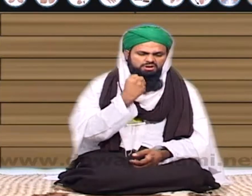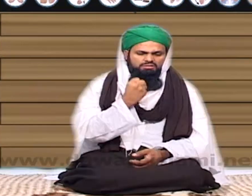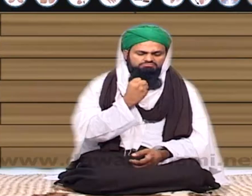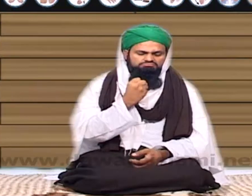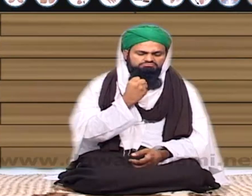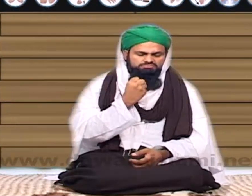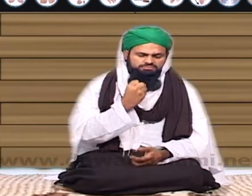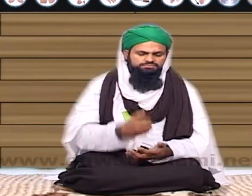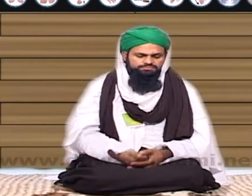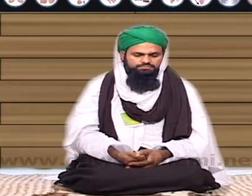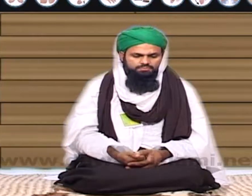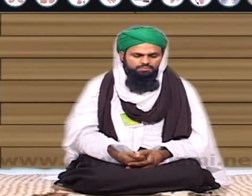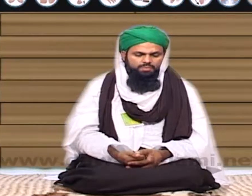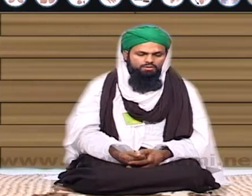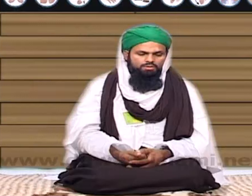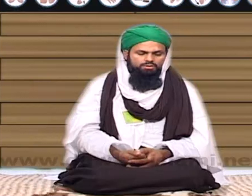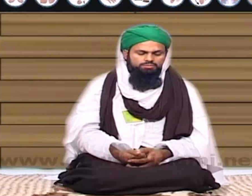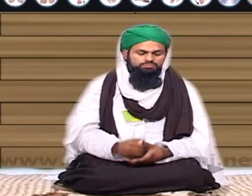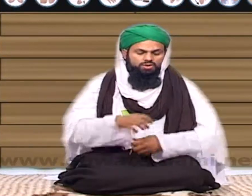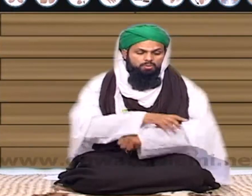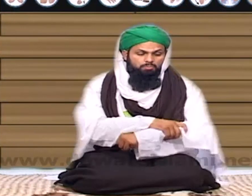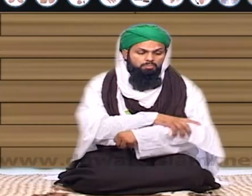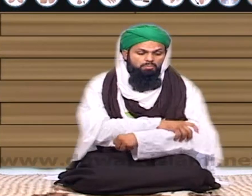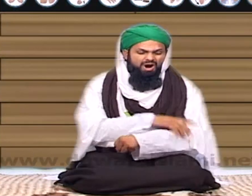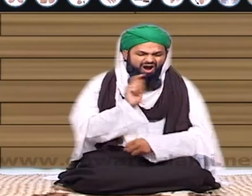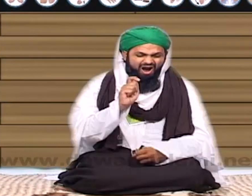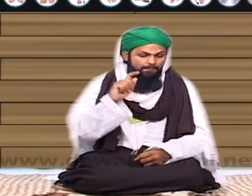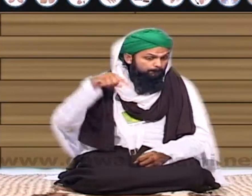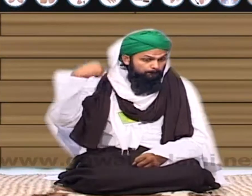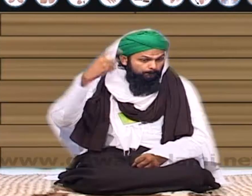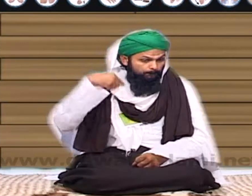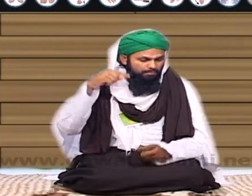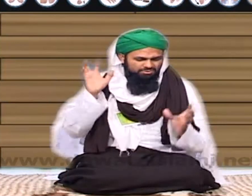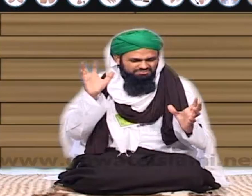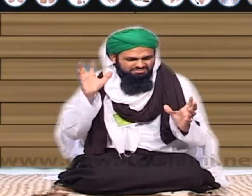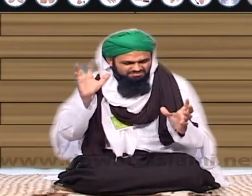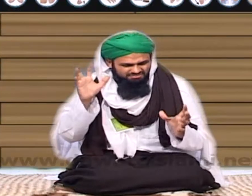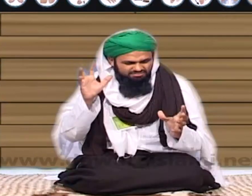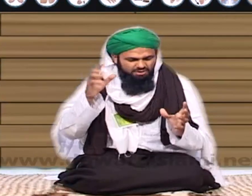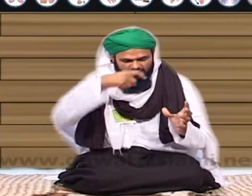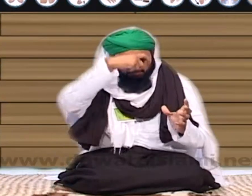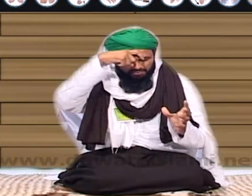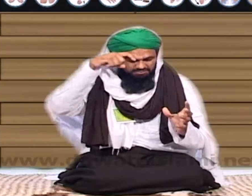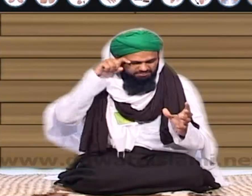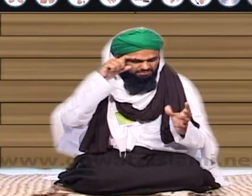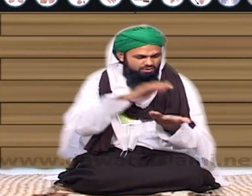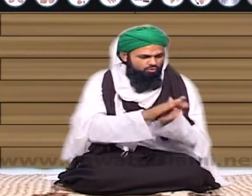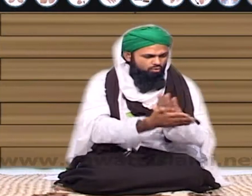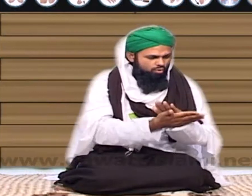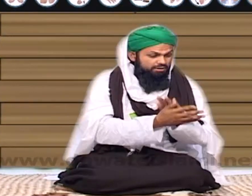بندہ مالدار نہیں ہو سکتا۔ میں تو اس مزدور کو خوش نصیب سمجھتا ہوں کہ جو پسینہ بہا کر اپنی روٹی پیدا